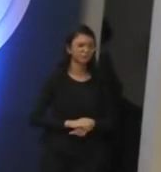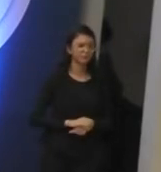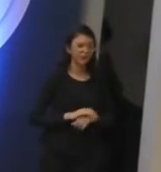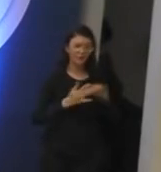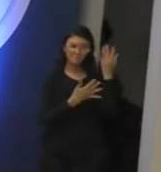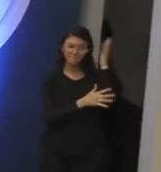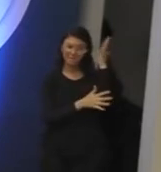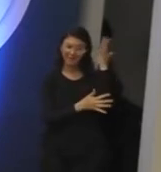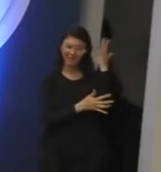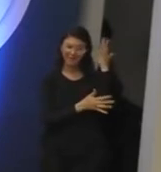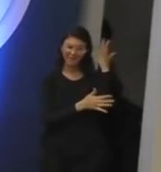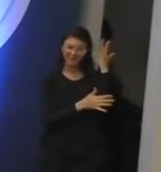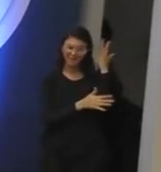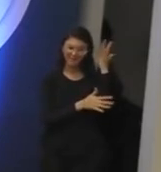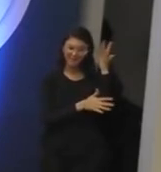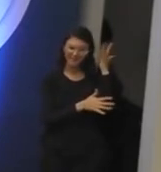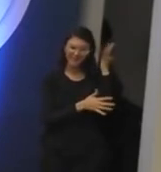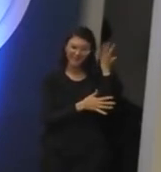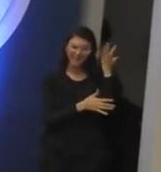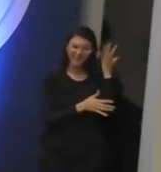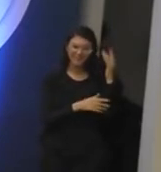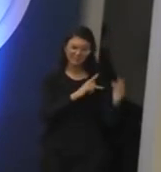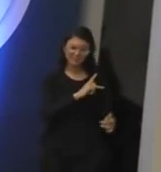Parabéns, Sulgip, Ivete Batalha.